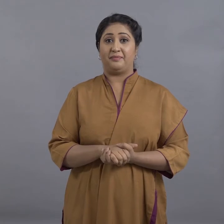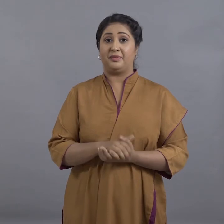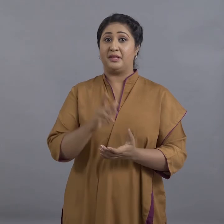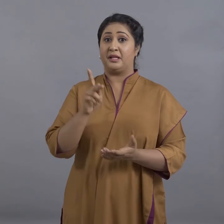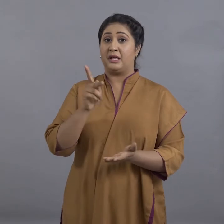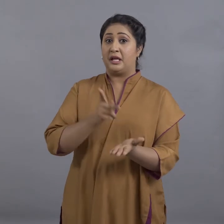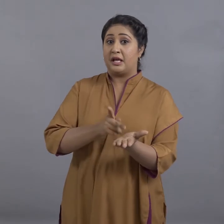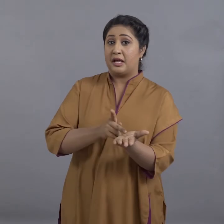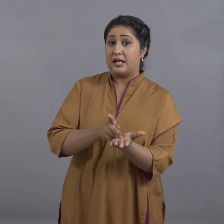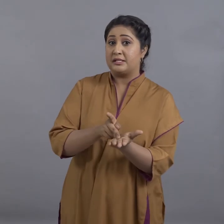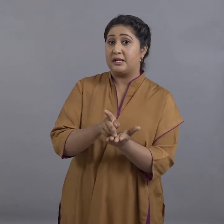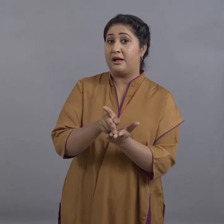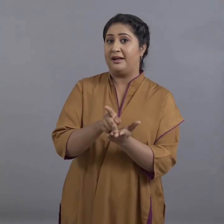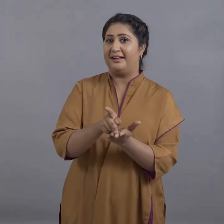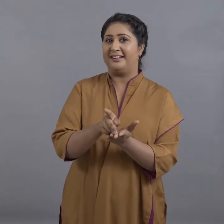किसान,